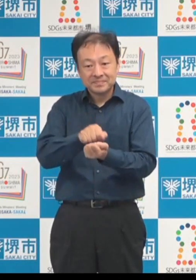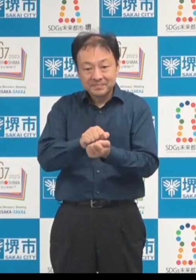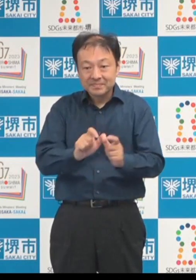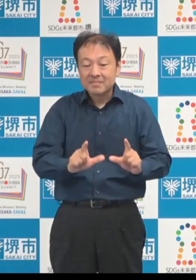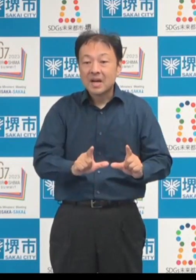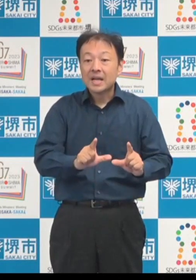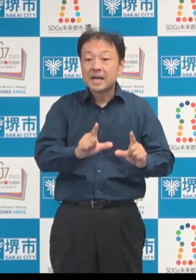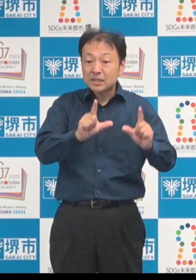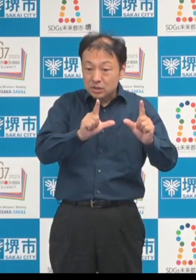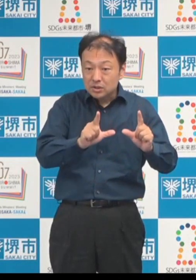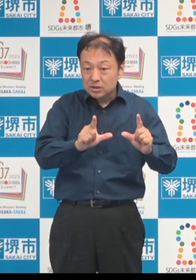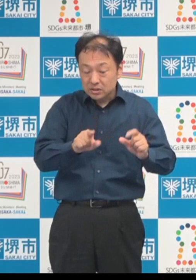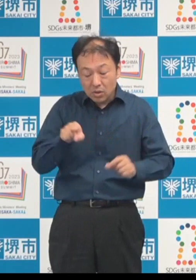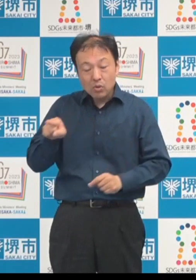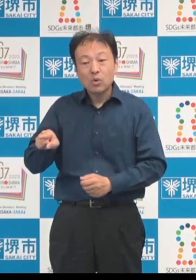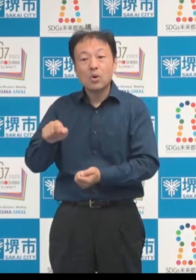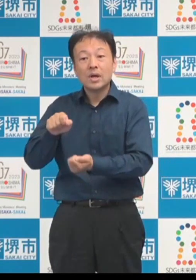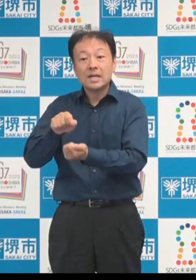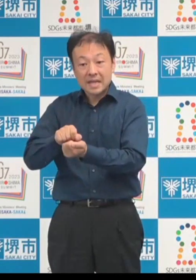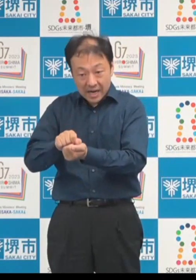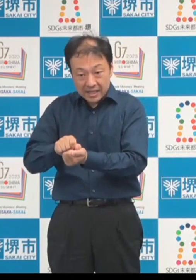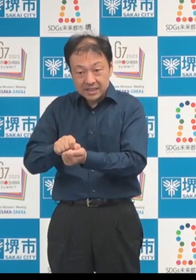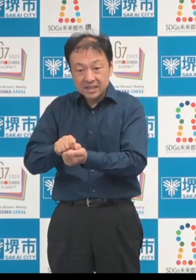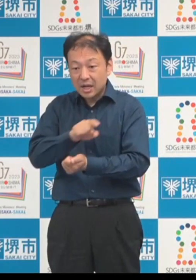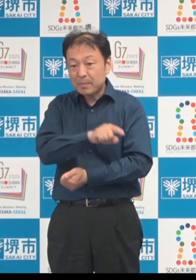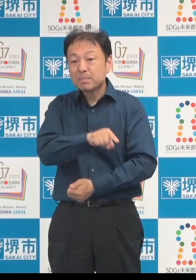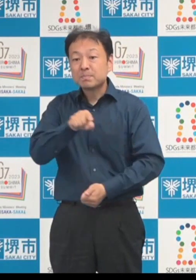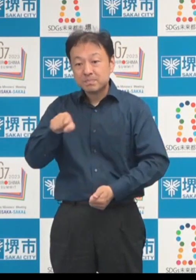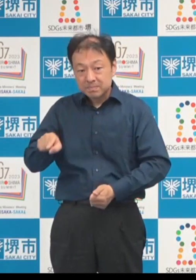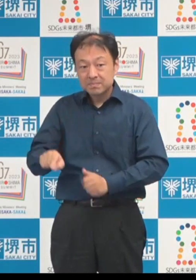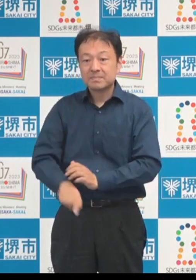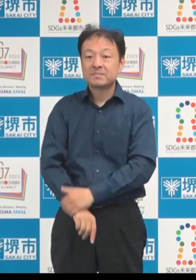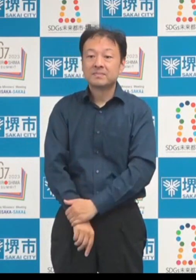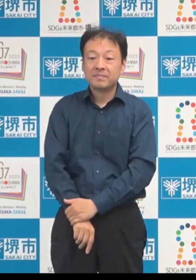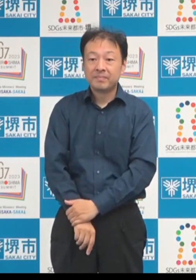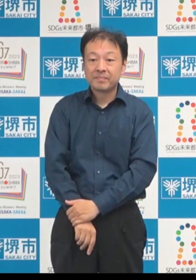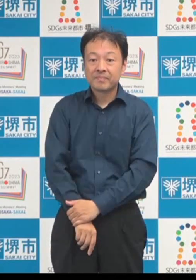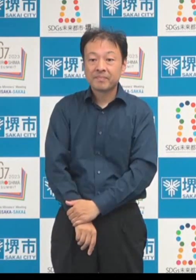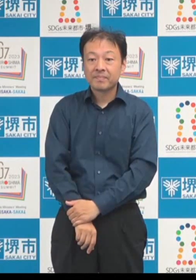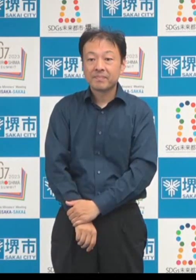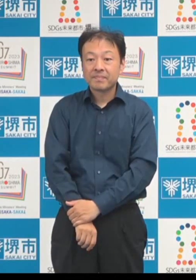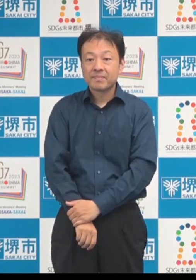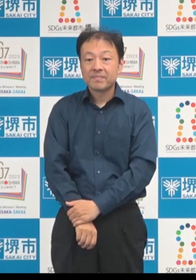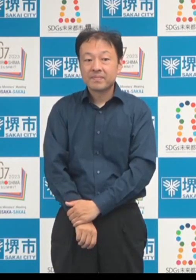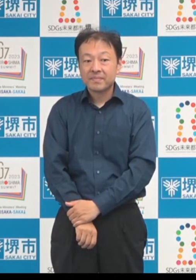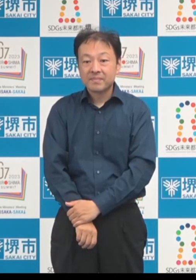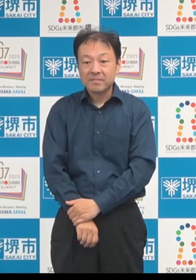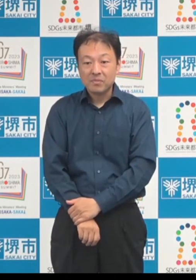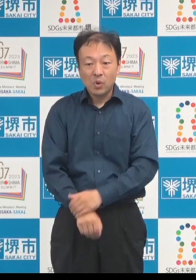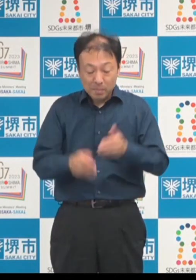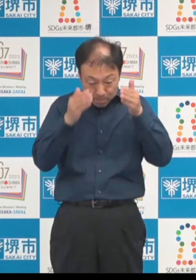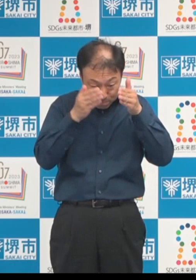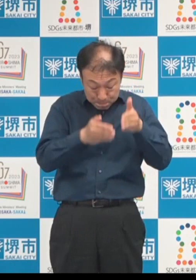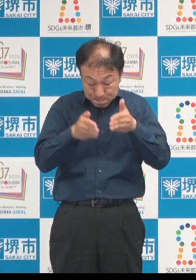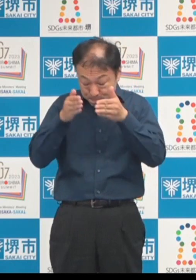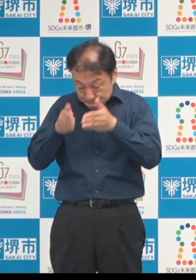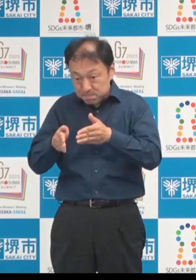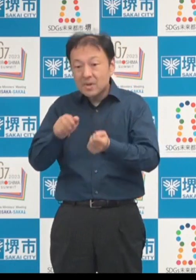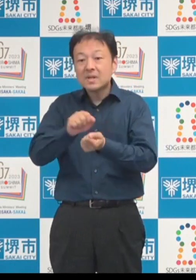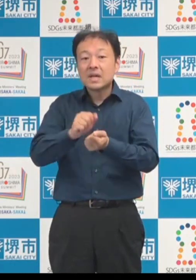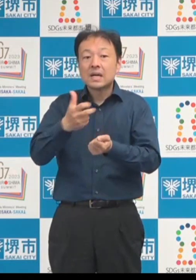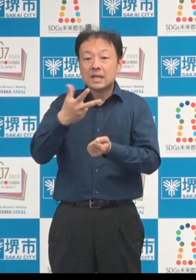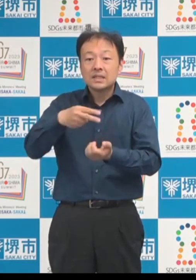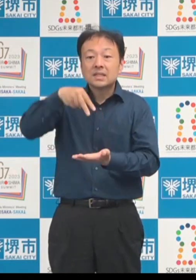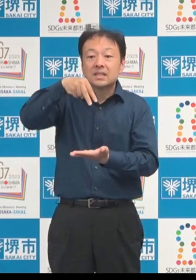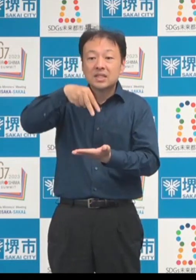これから浪速筋線の玄関口となります堺駅についてですね、注力をしながら堺市の姿勢を示しながら